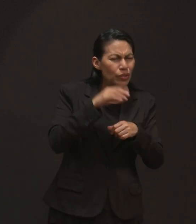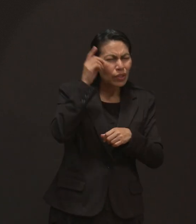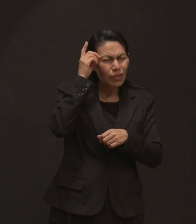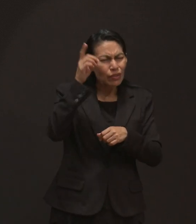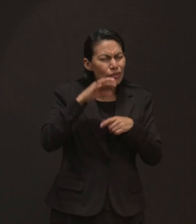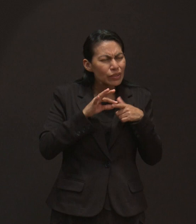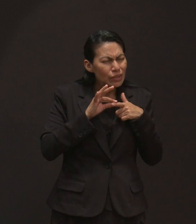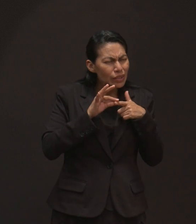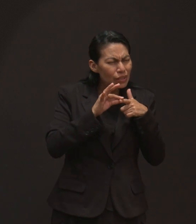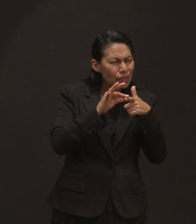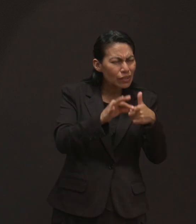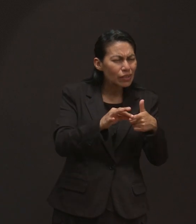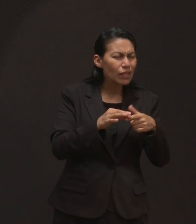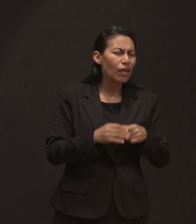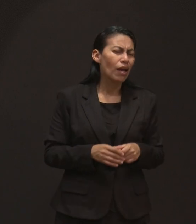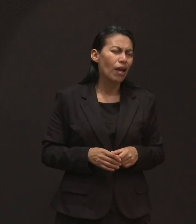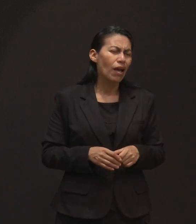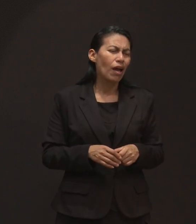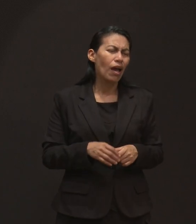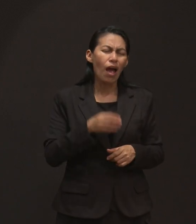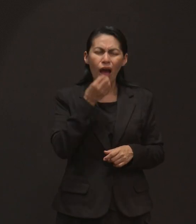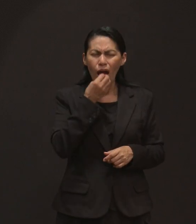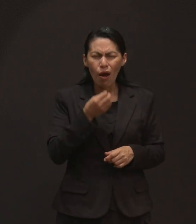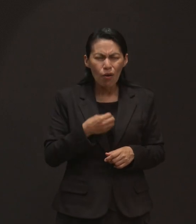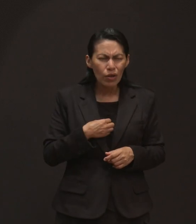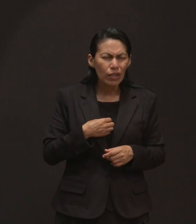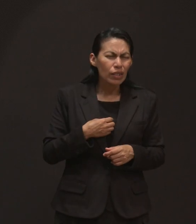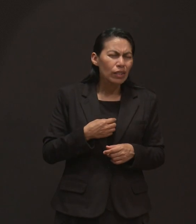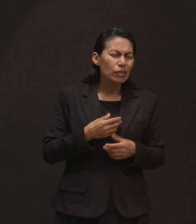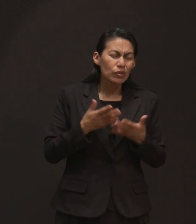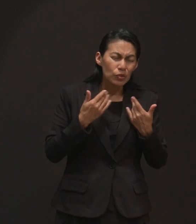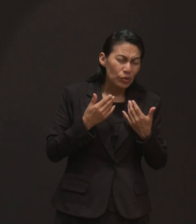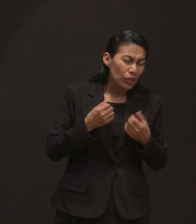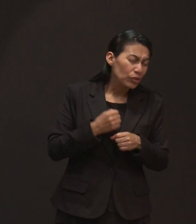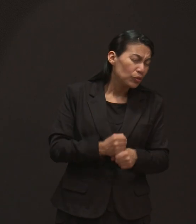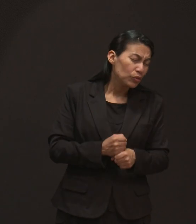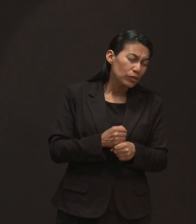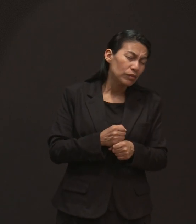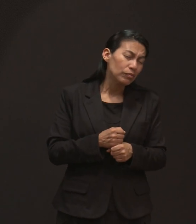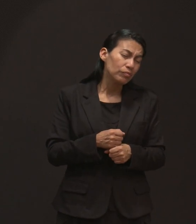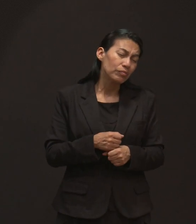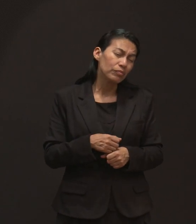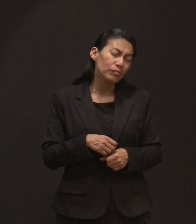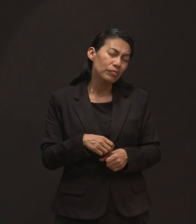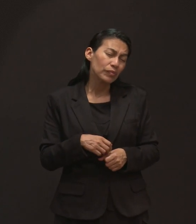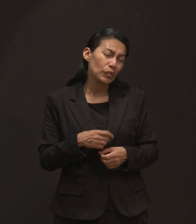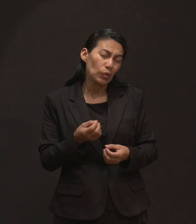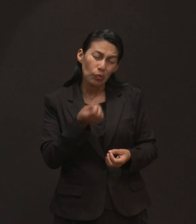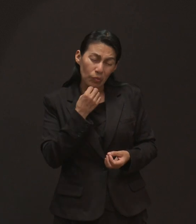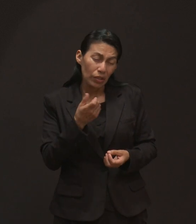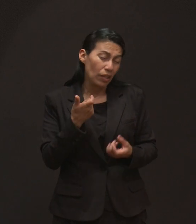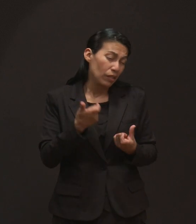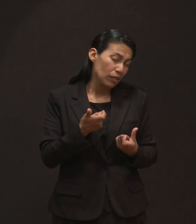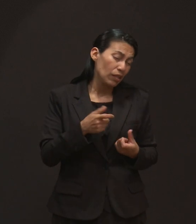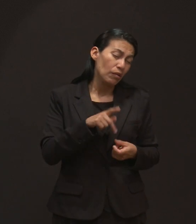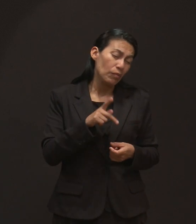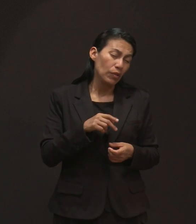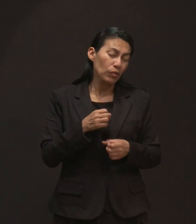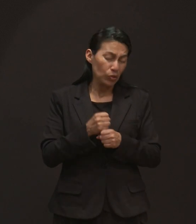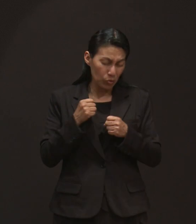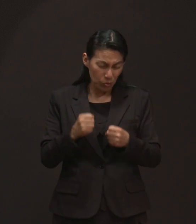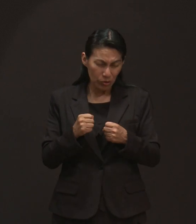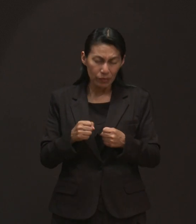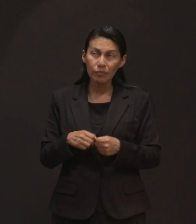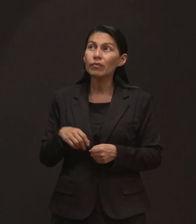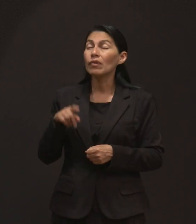Dios guiándote en medio de carencias, en medio de crisis. Sí, pues es